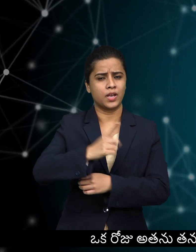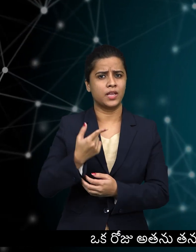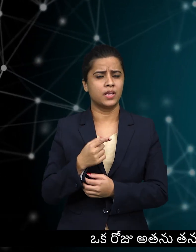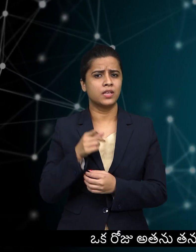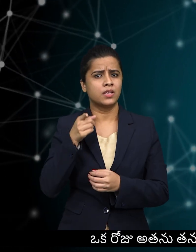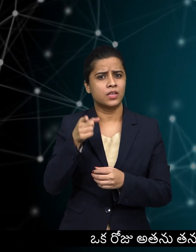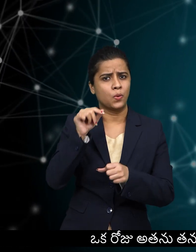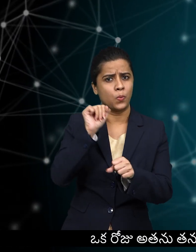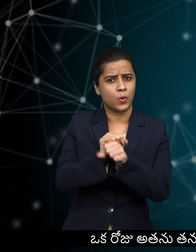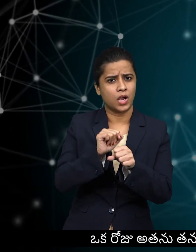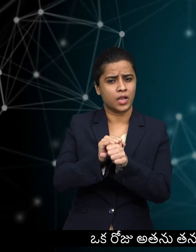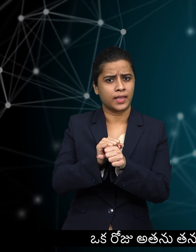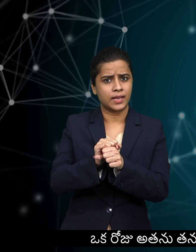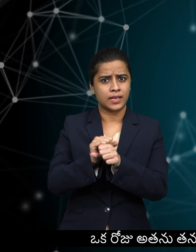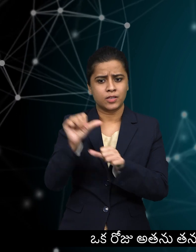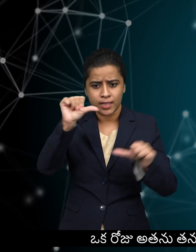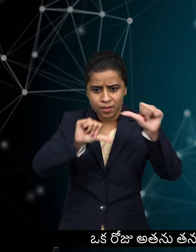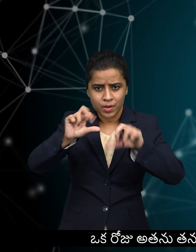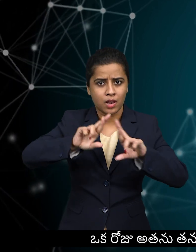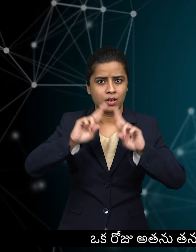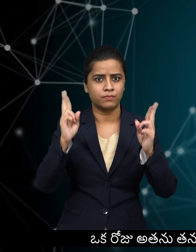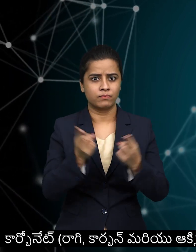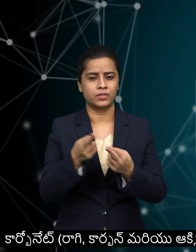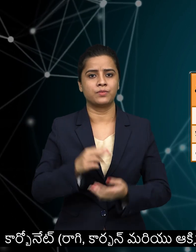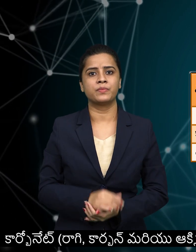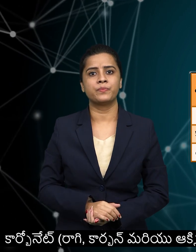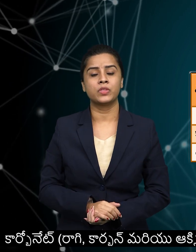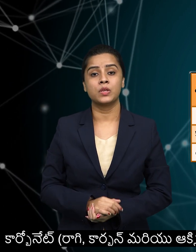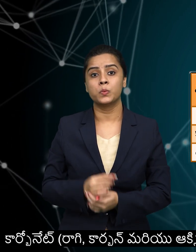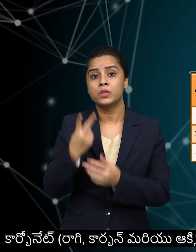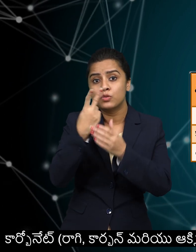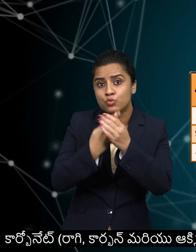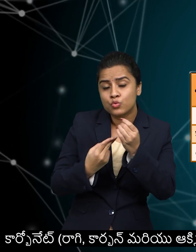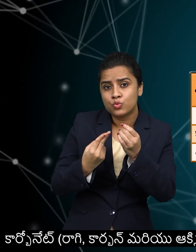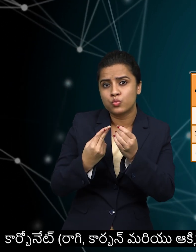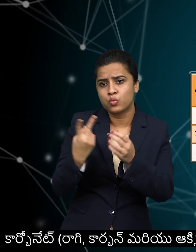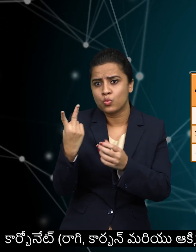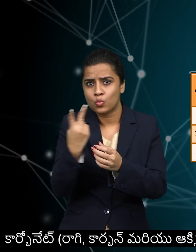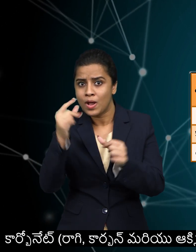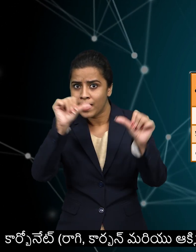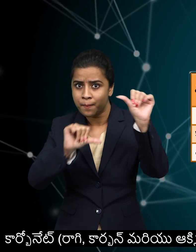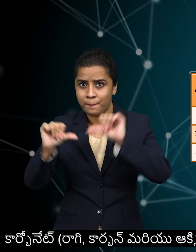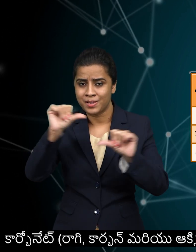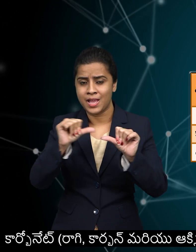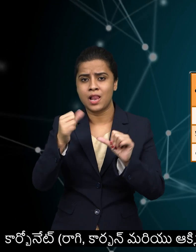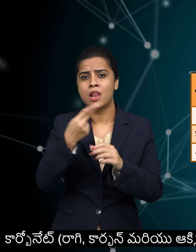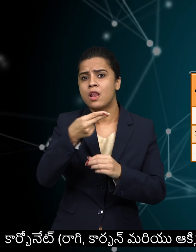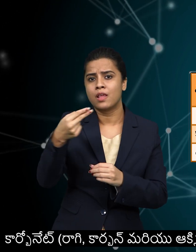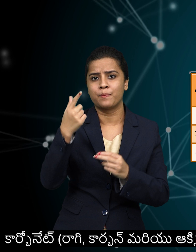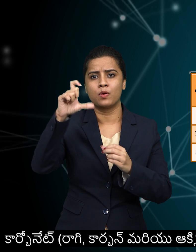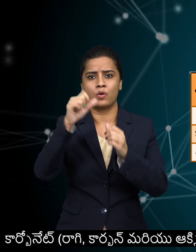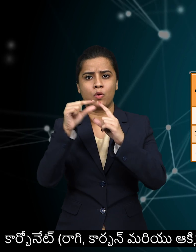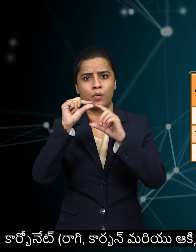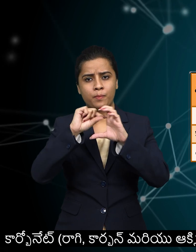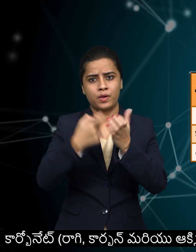ఒకరోజు అతను తన ప్రయోగశాలలో కాపర్, రాగి, కార్బనేట్, రాగి, కార్బన్ మరియు ఆక్సిజన్